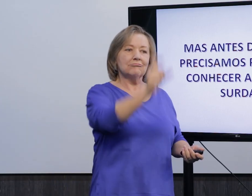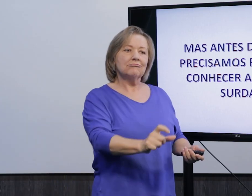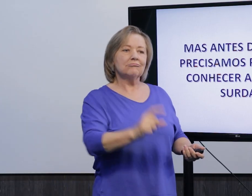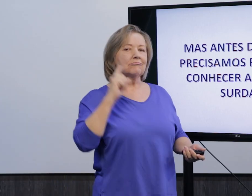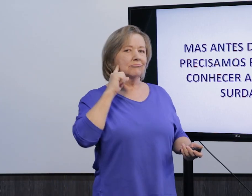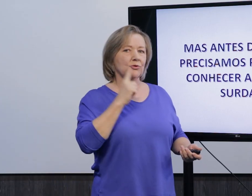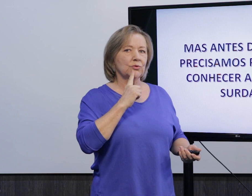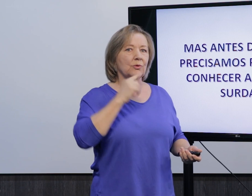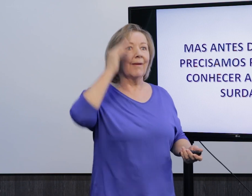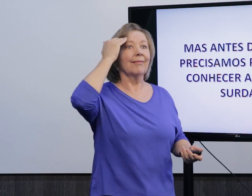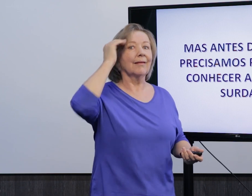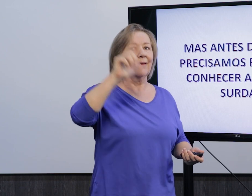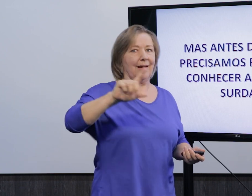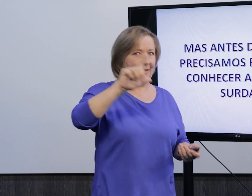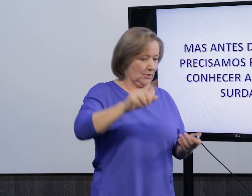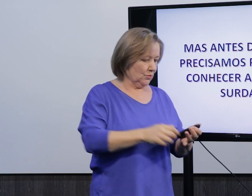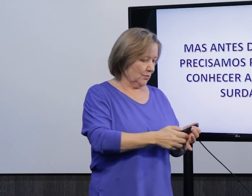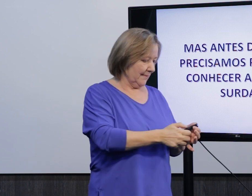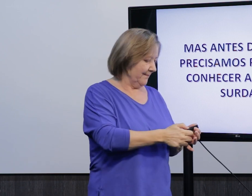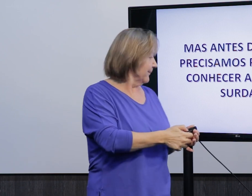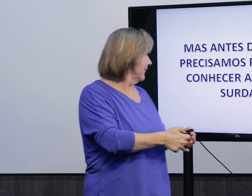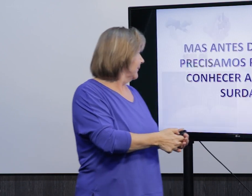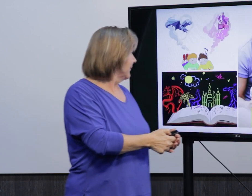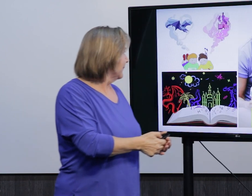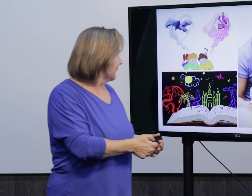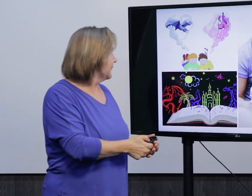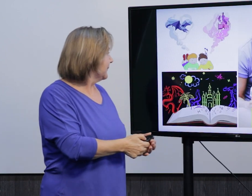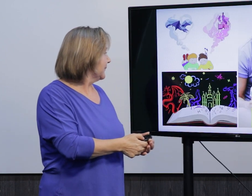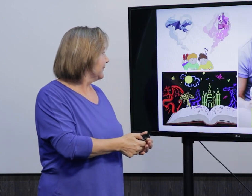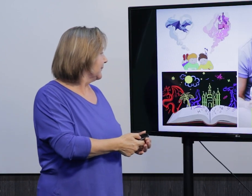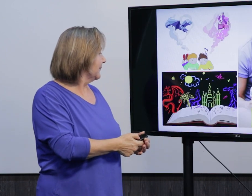Então a primeira coisa é conhecer o surdo para entender sobre literatura